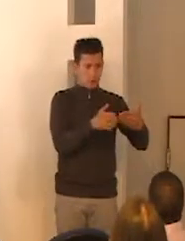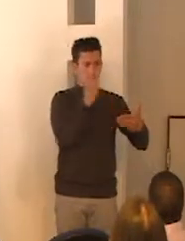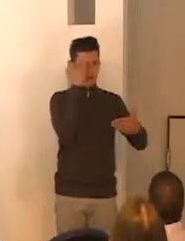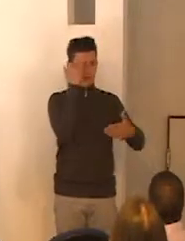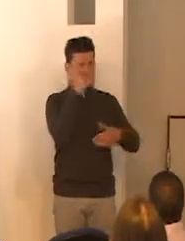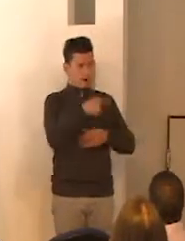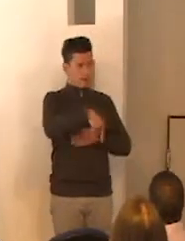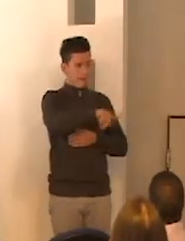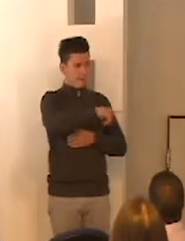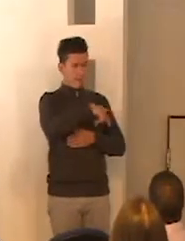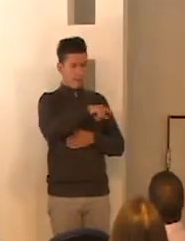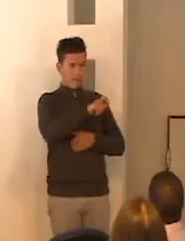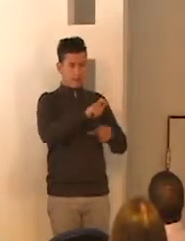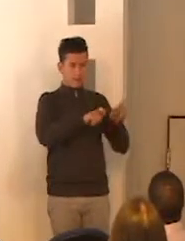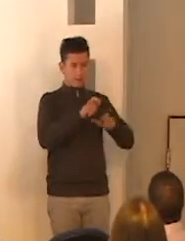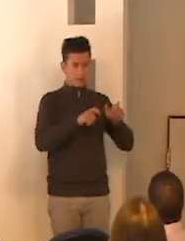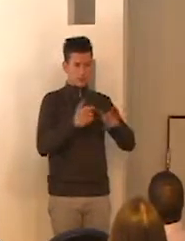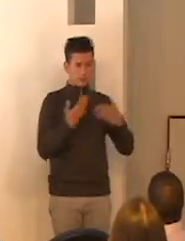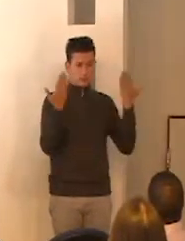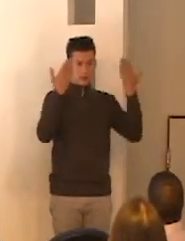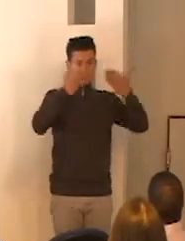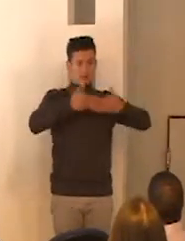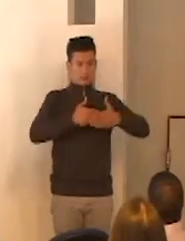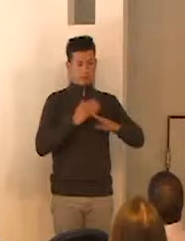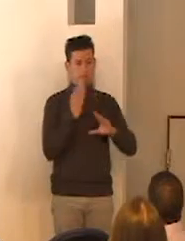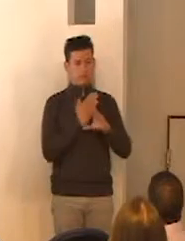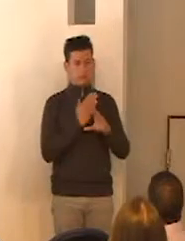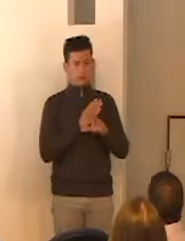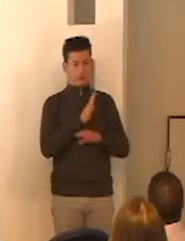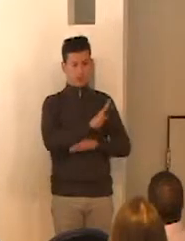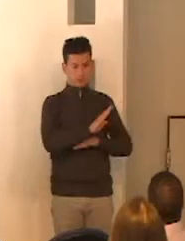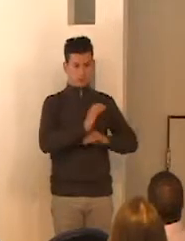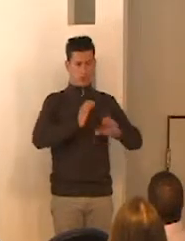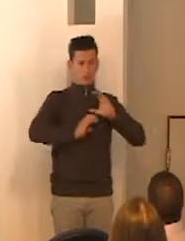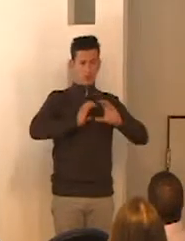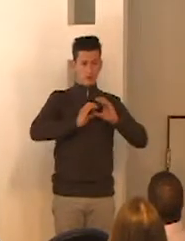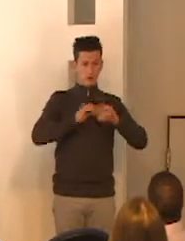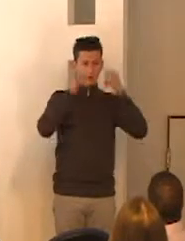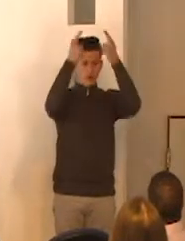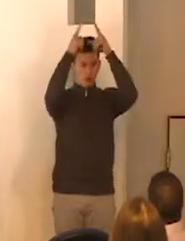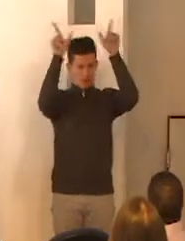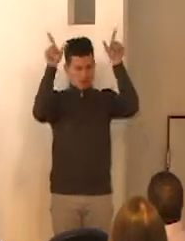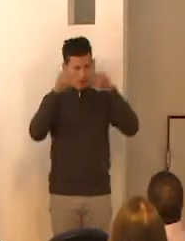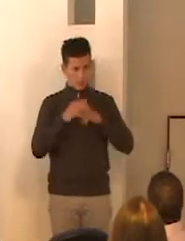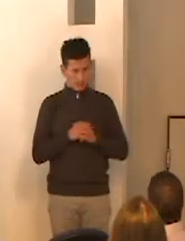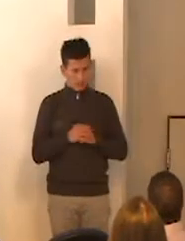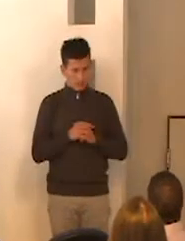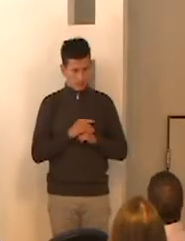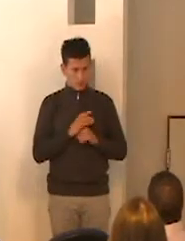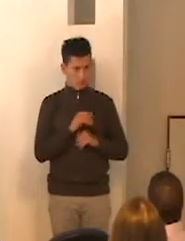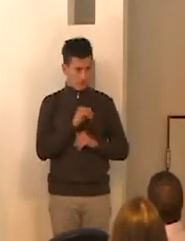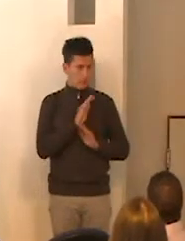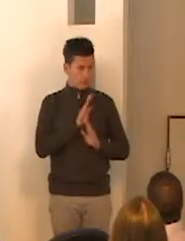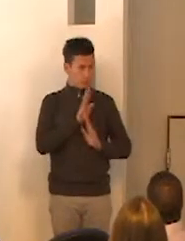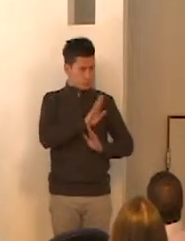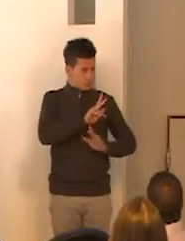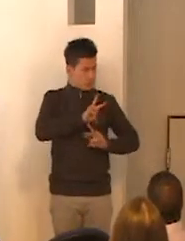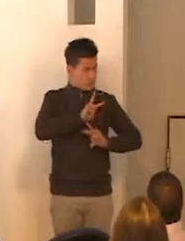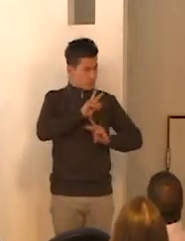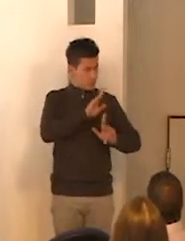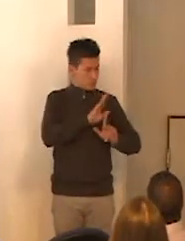con discapacidad tienen problemas de comunicación y de lenguaje, problemas de comunicación y de lenguaje ya sea